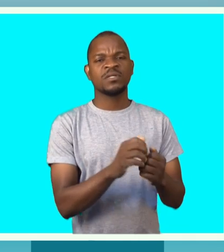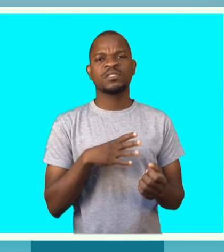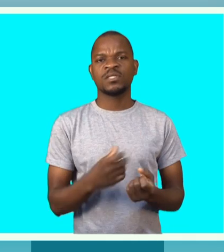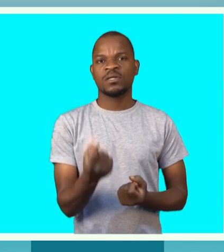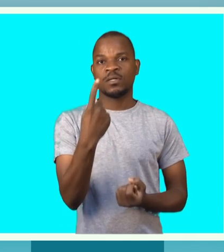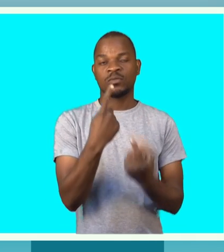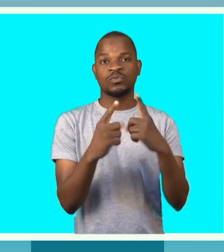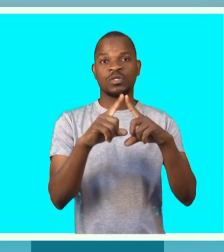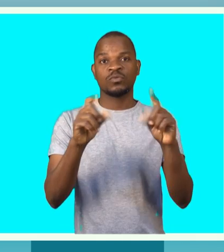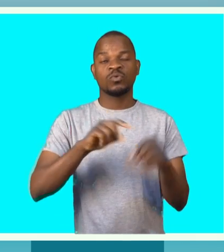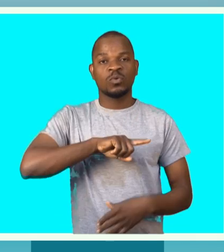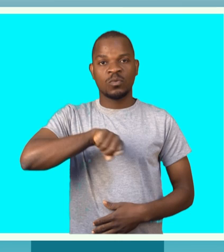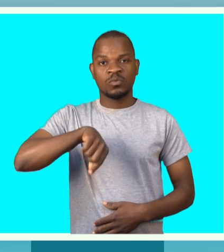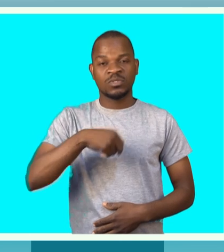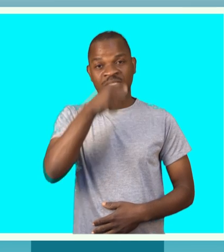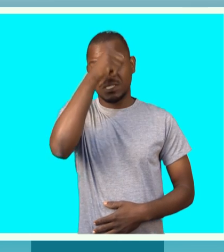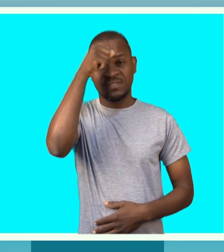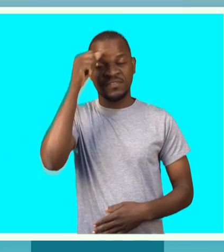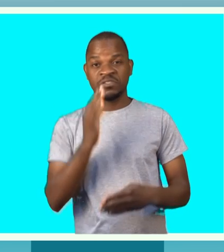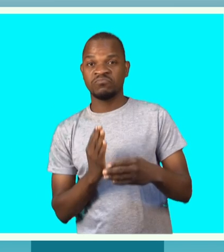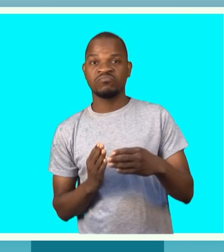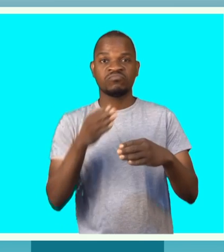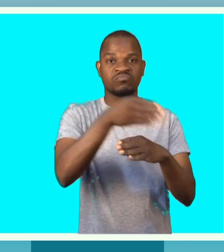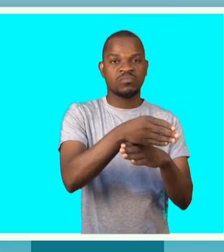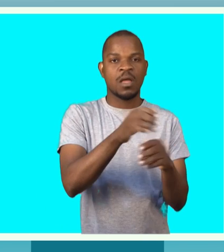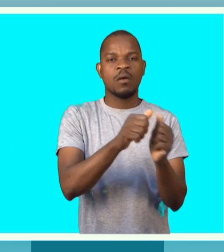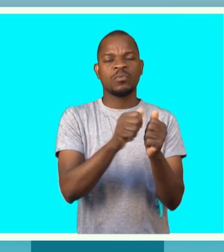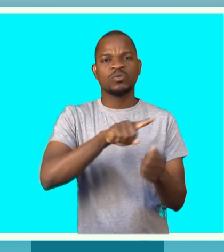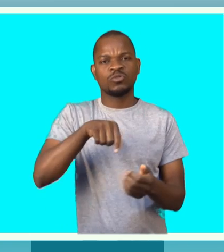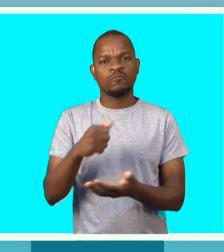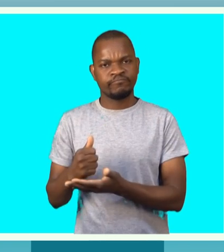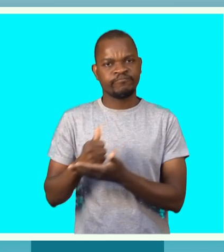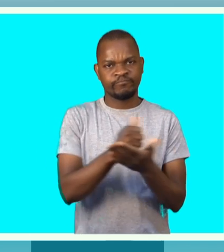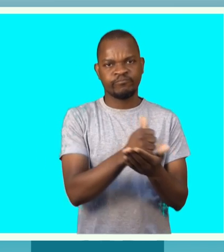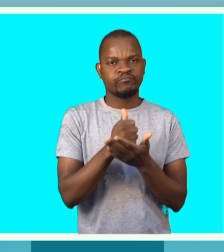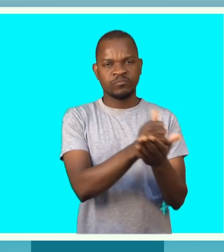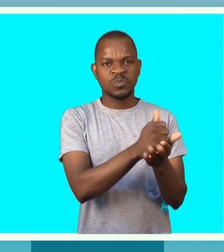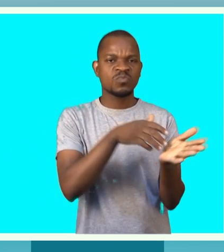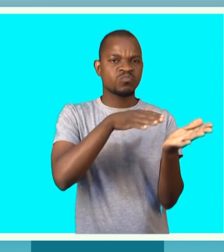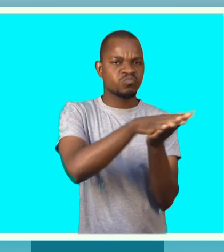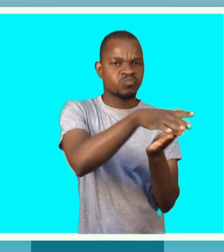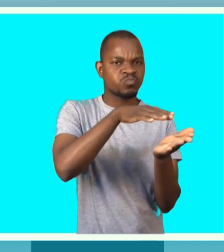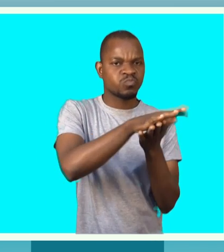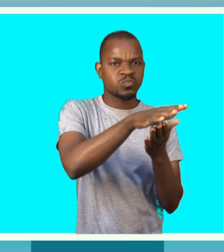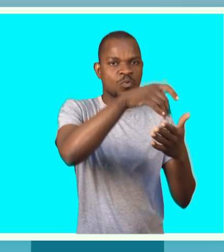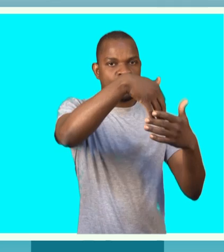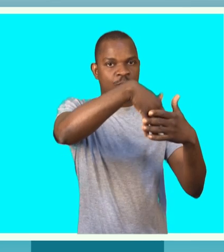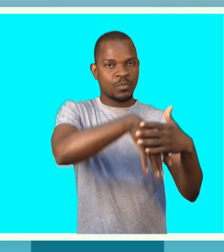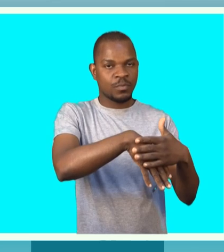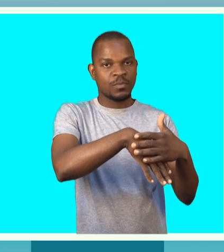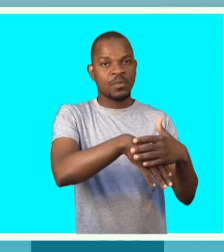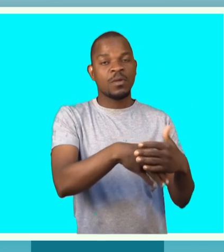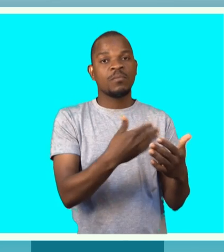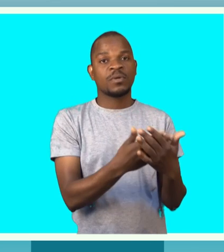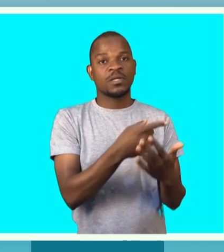coisas que às vezes diretamente não podemos intervir, mas podemos dar apoio físico e social, que